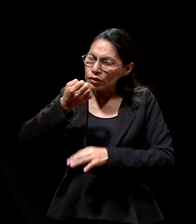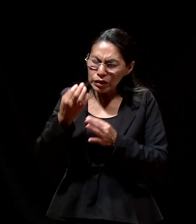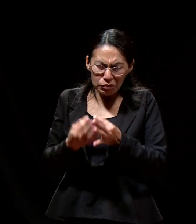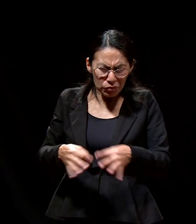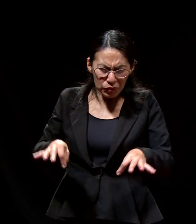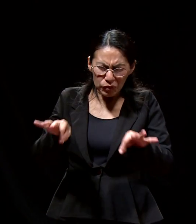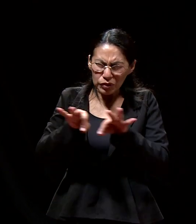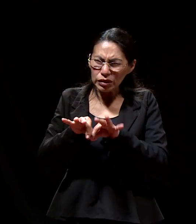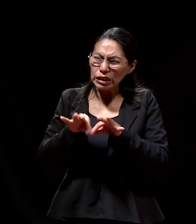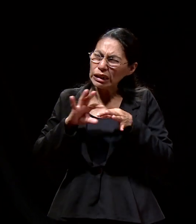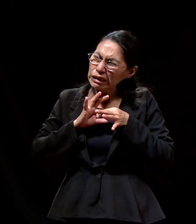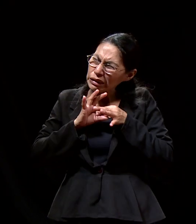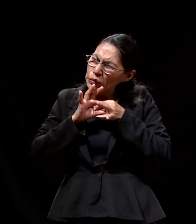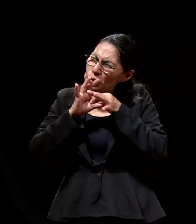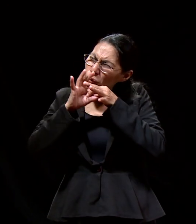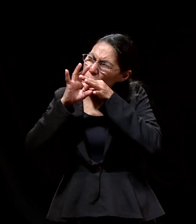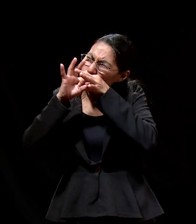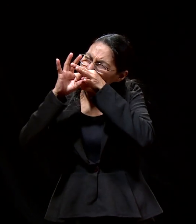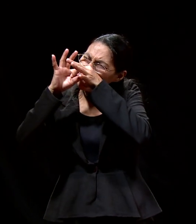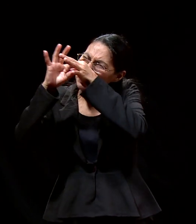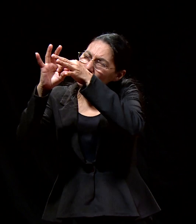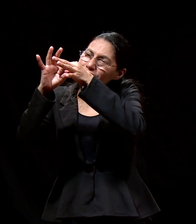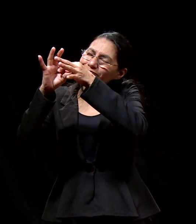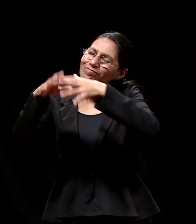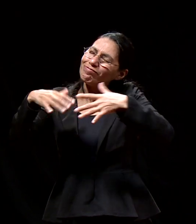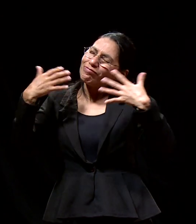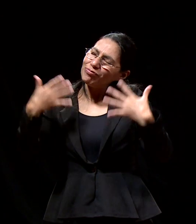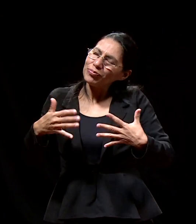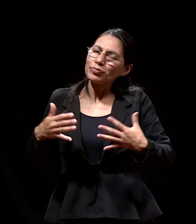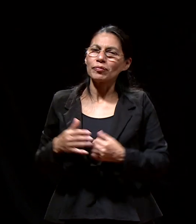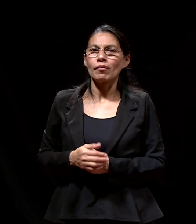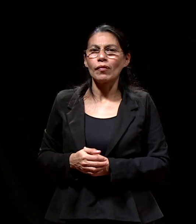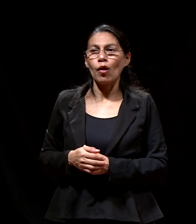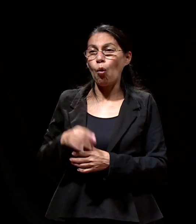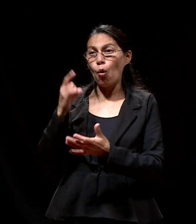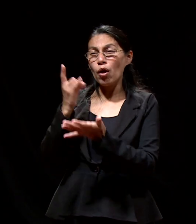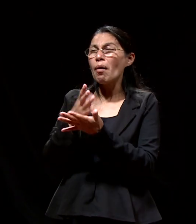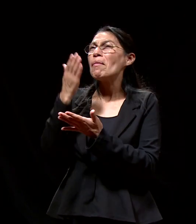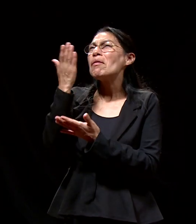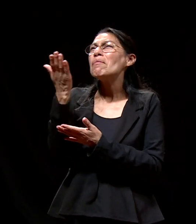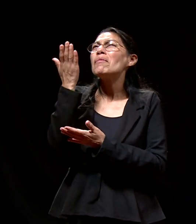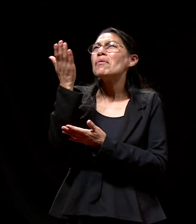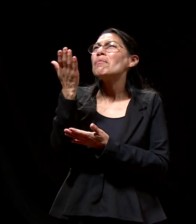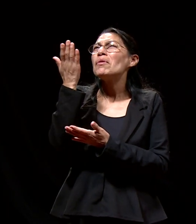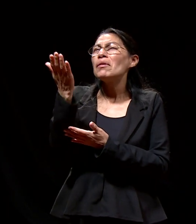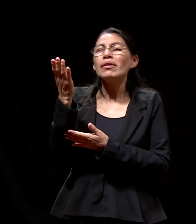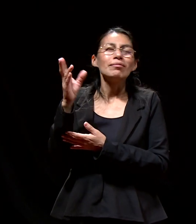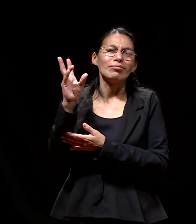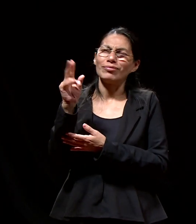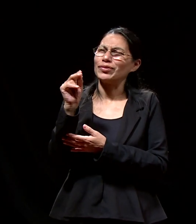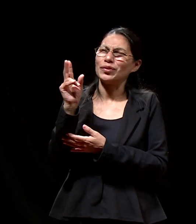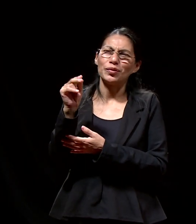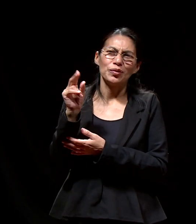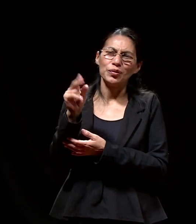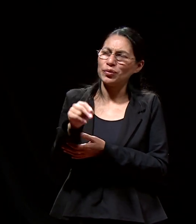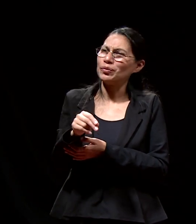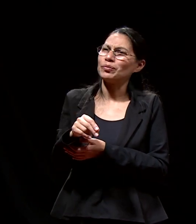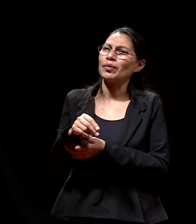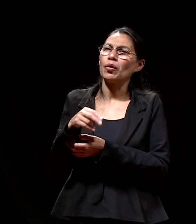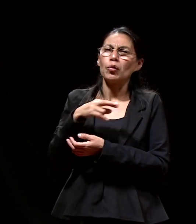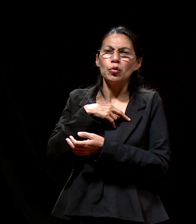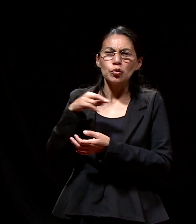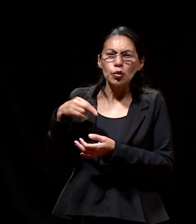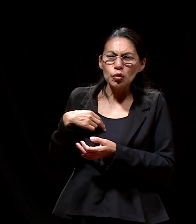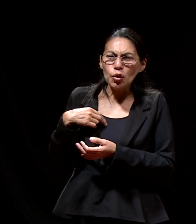importante y la conexión la oración no solamente es para pedir es para hablar con Dios es para conectarnos con él